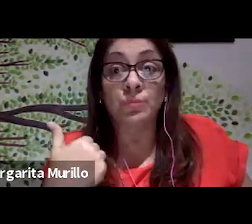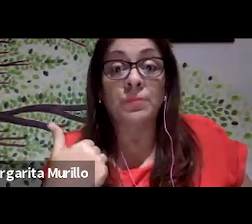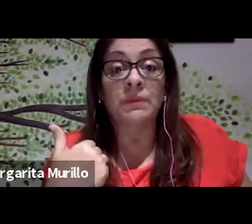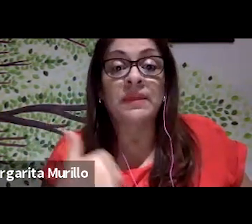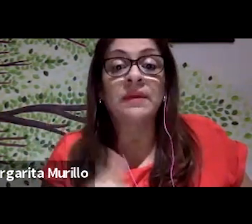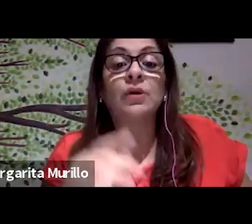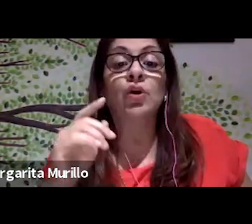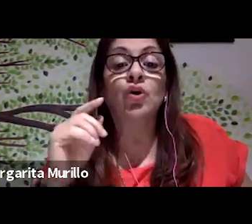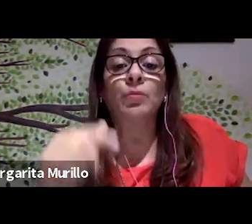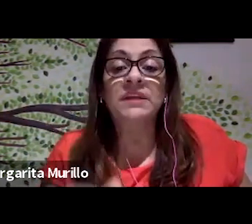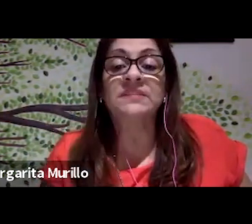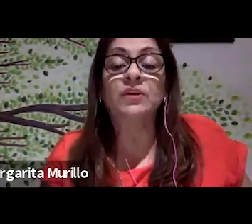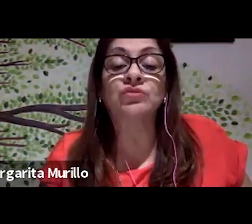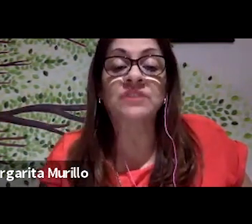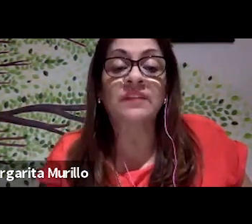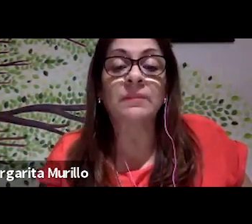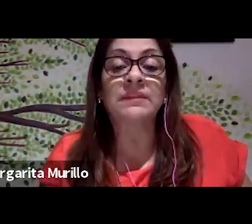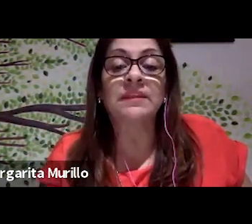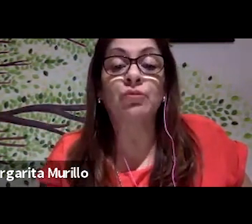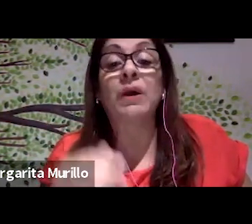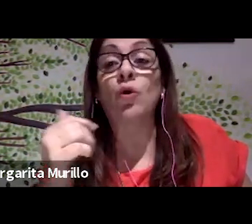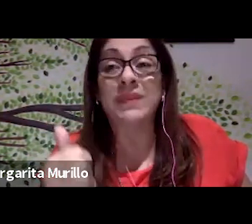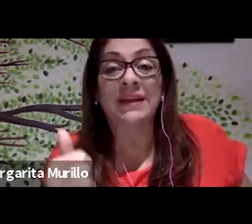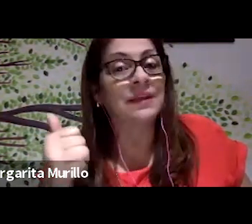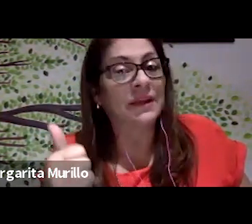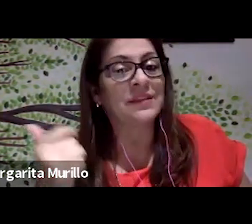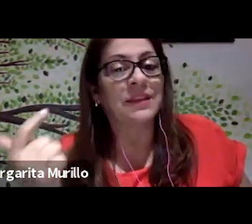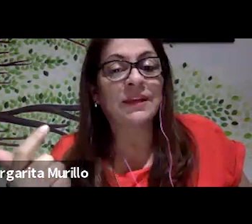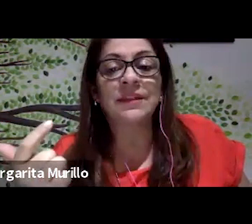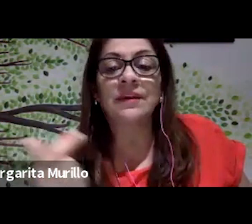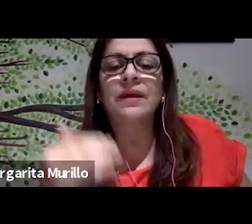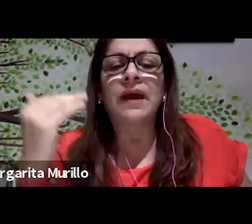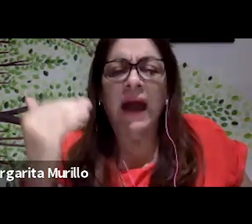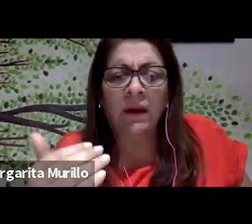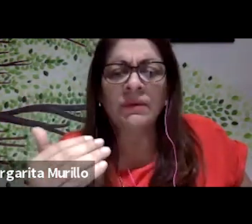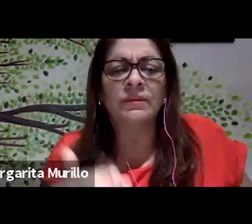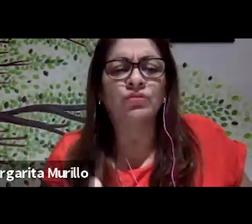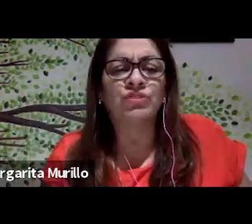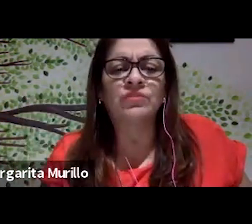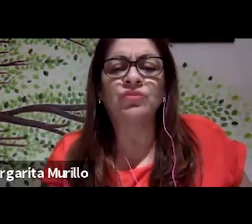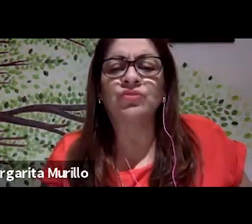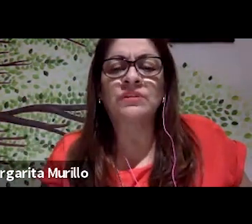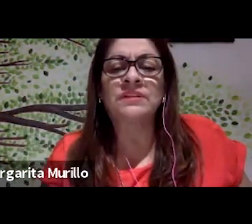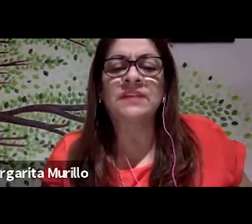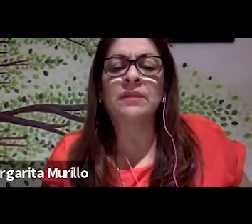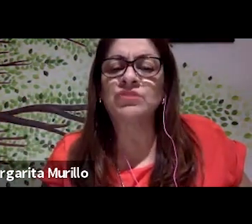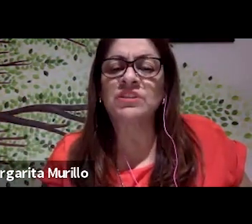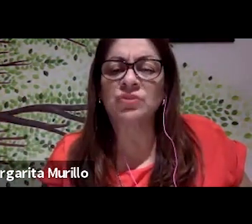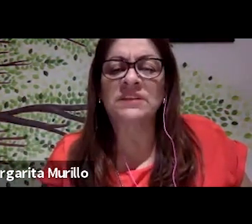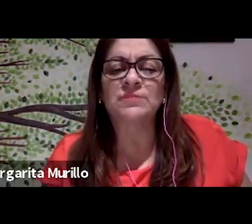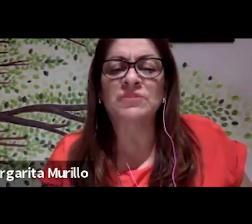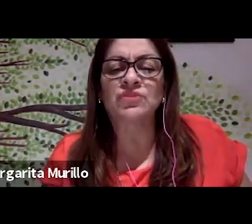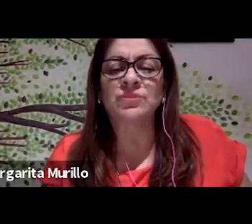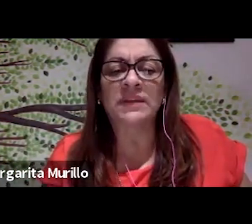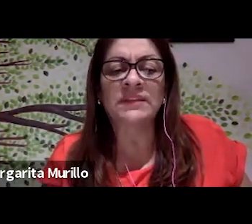recreación en su propia vida comuníquese constantemente de forma jovial Clara y directa hable de los riesgos de estar